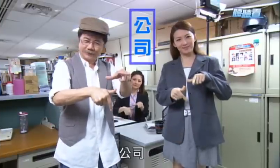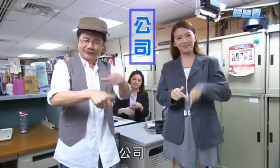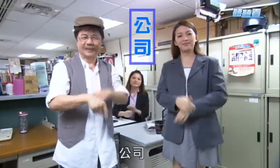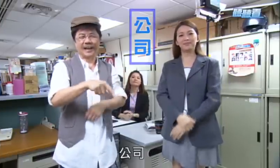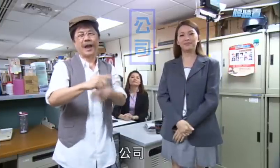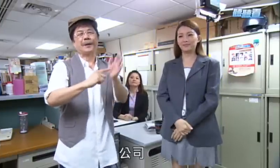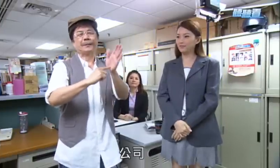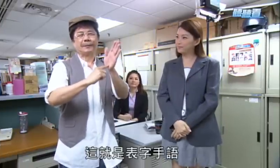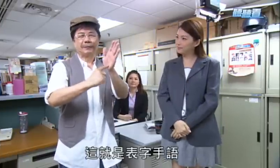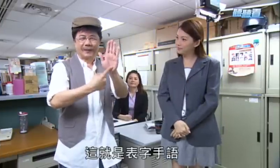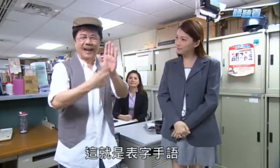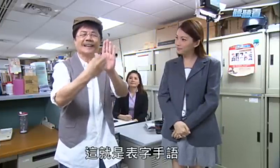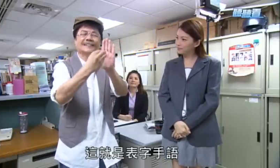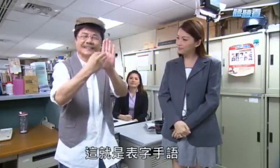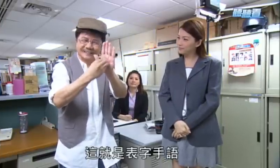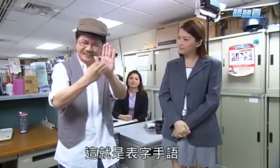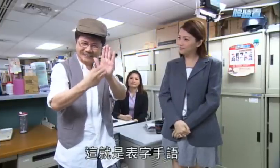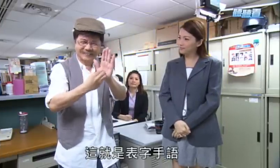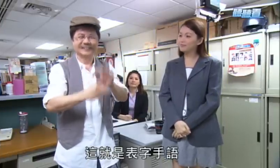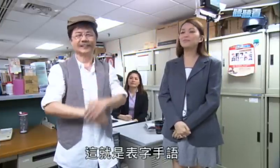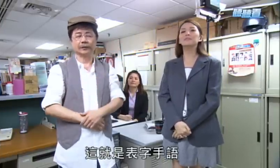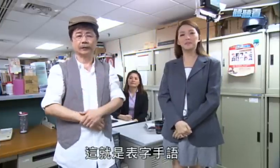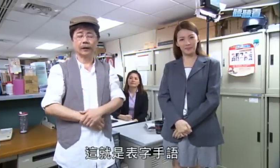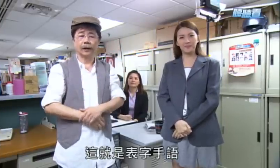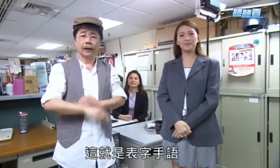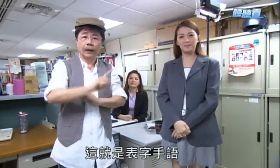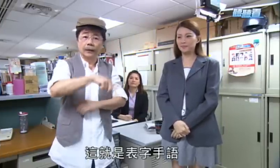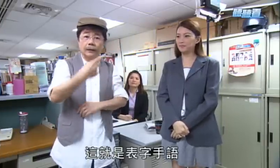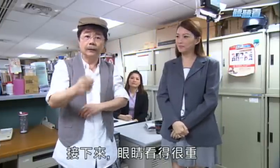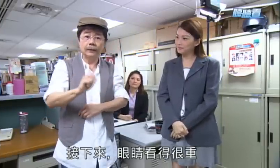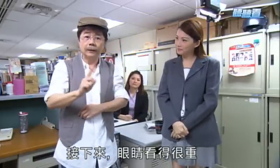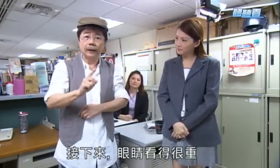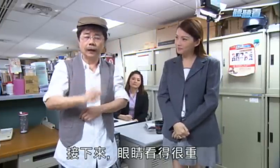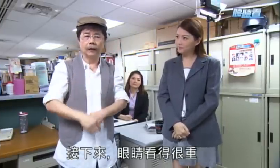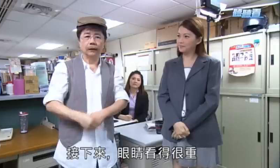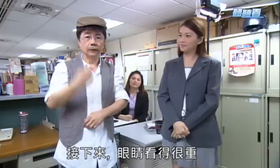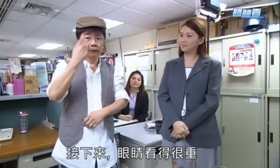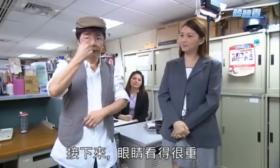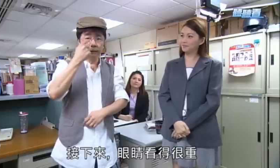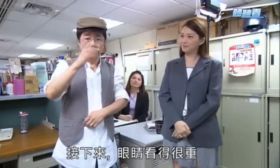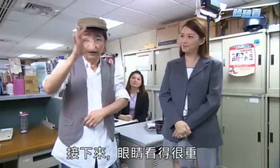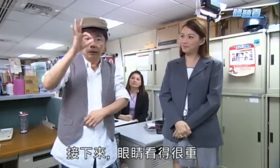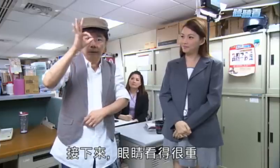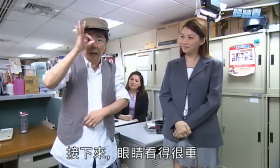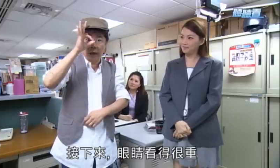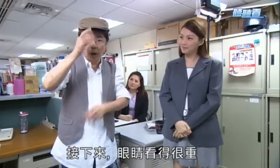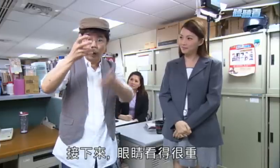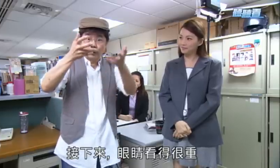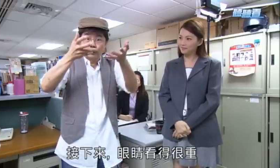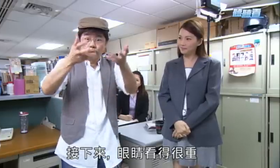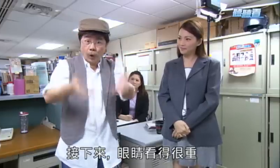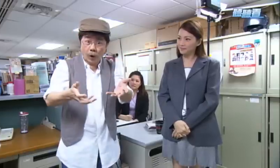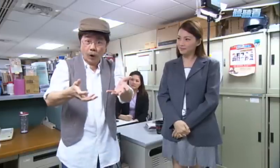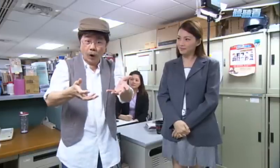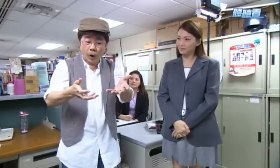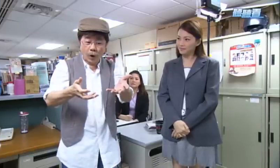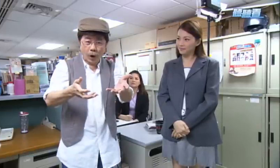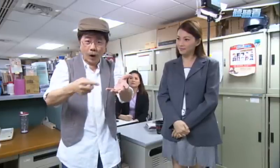公司，这就是表字手语。接下来呢，眼睛看得很重，